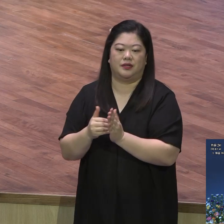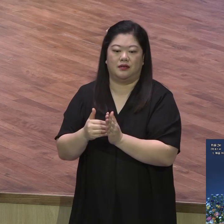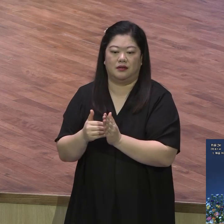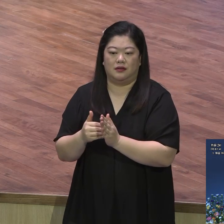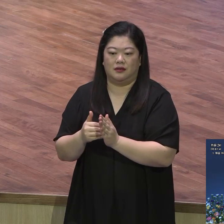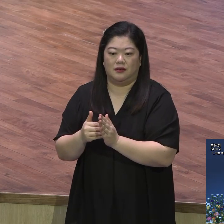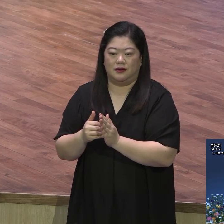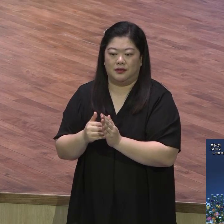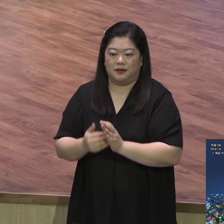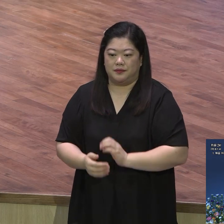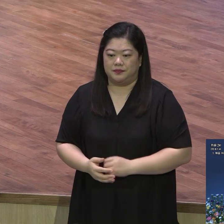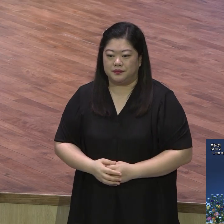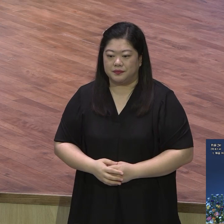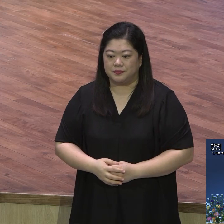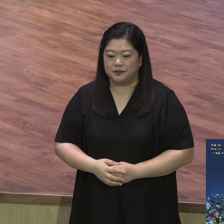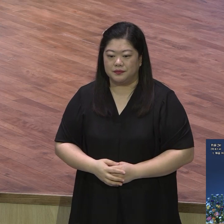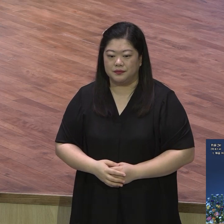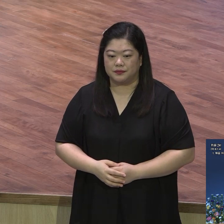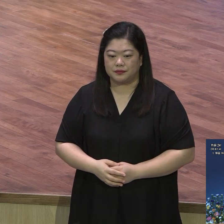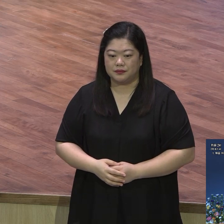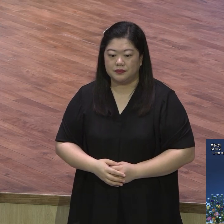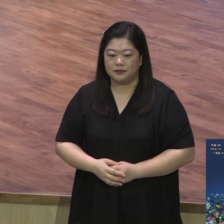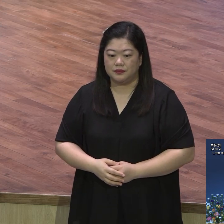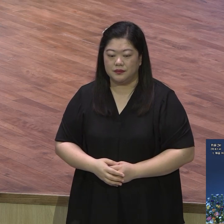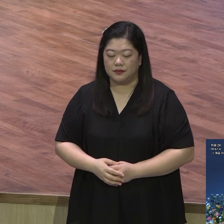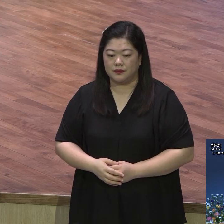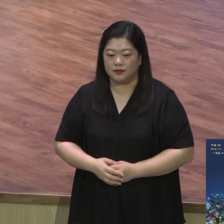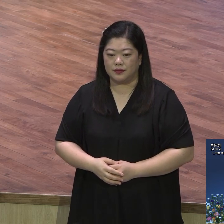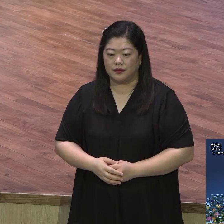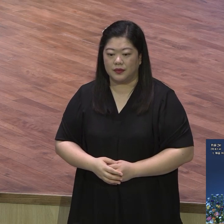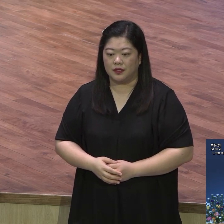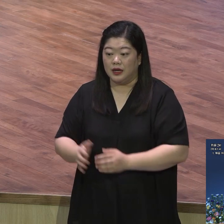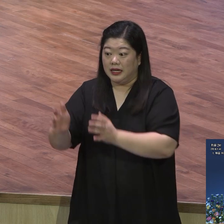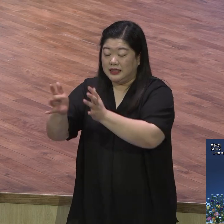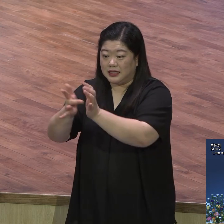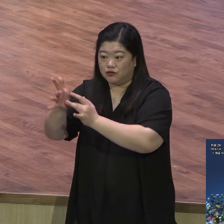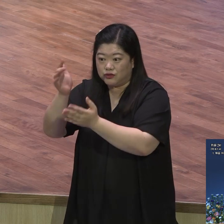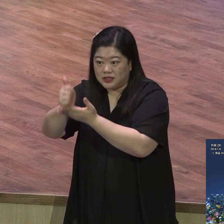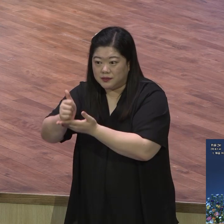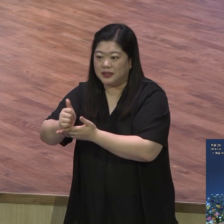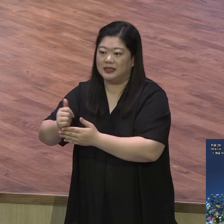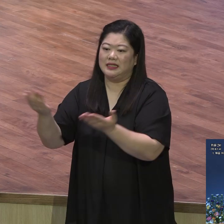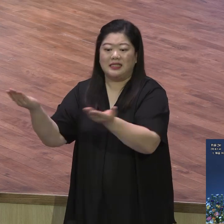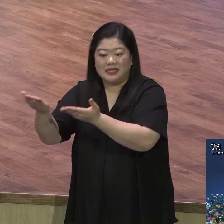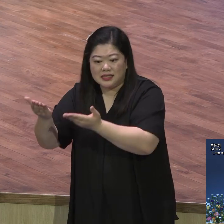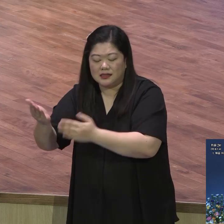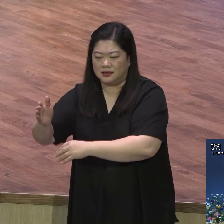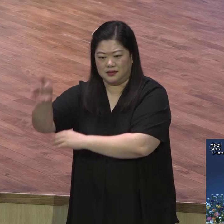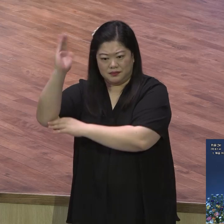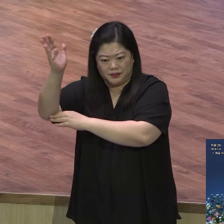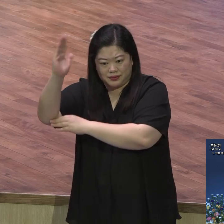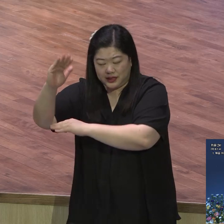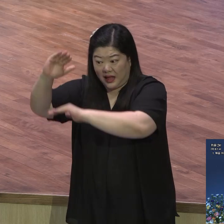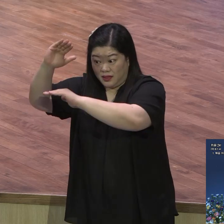그래서 이 예수님이 하는 사역들을 예수님이 누군가를 예수님 하신 말씀을